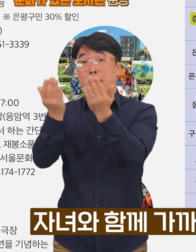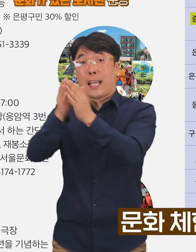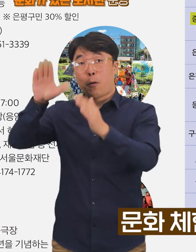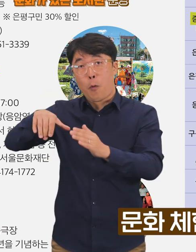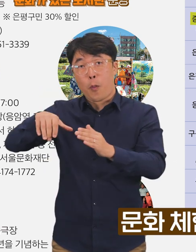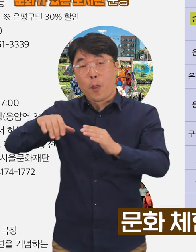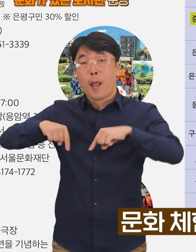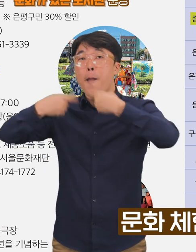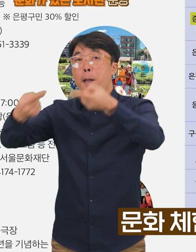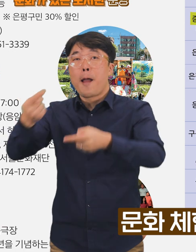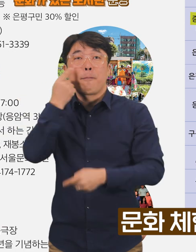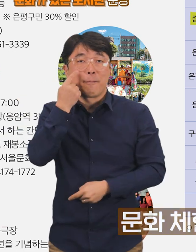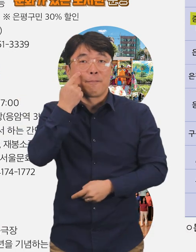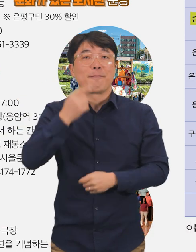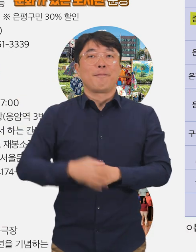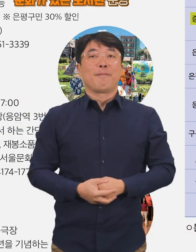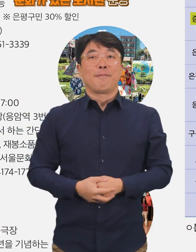빌리고 문화 체험을 함께 하세요.